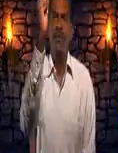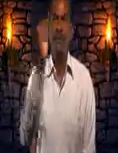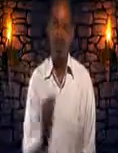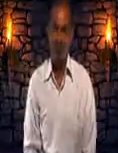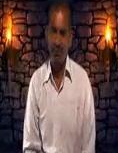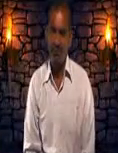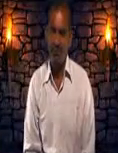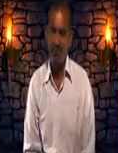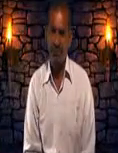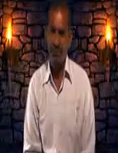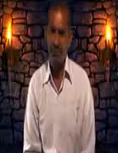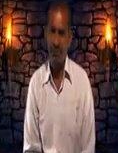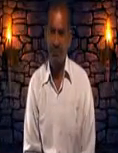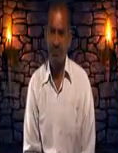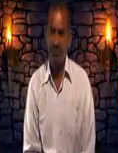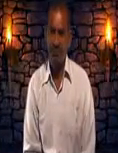என்று கேட்டார்கள்.